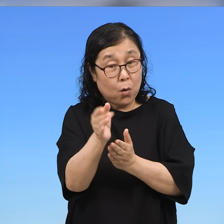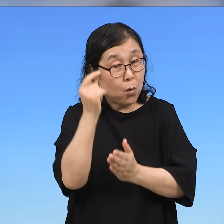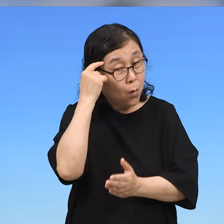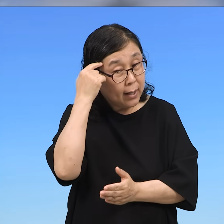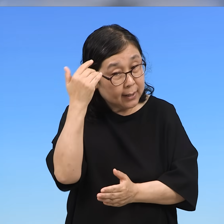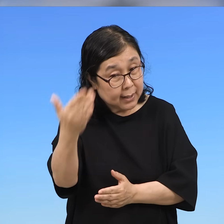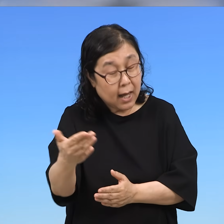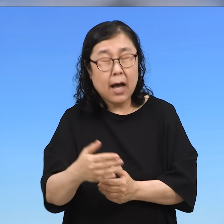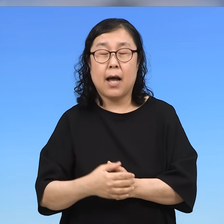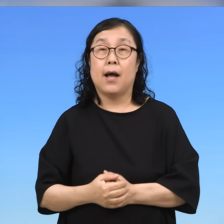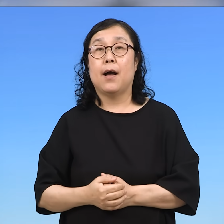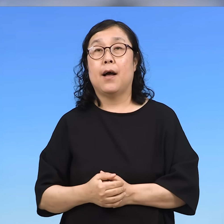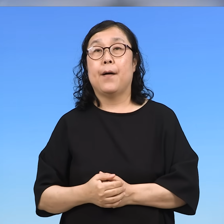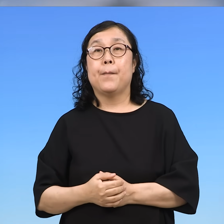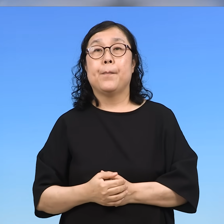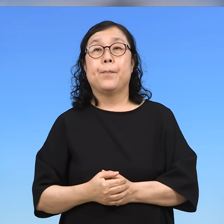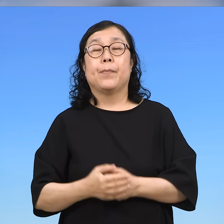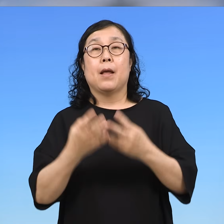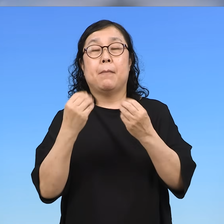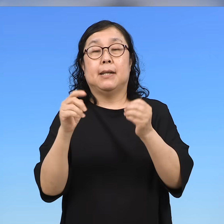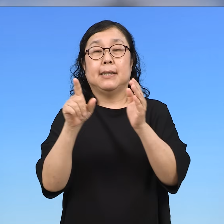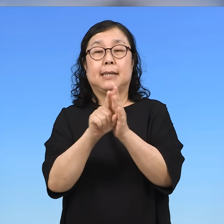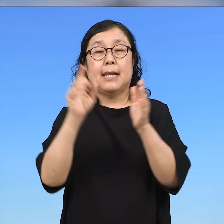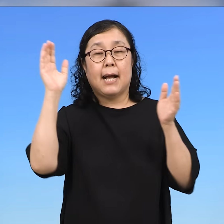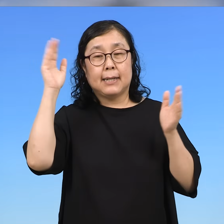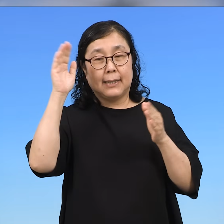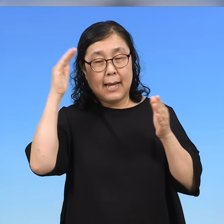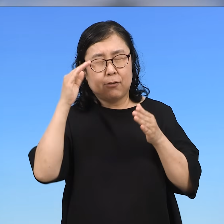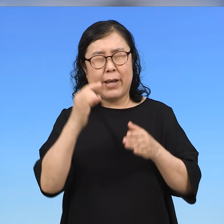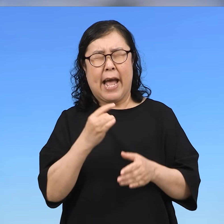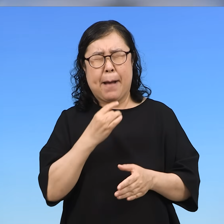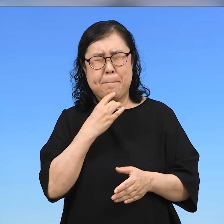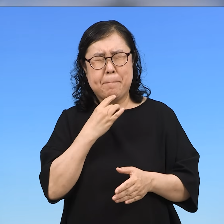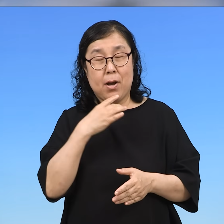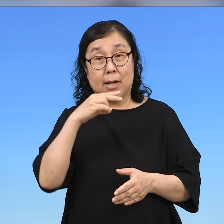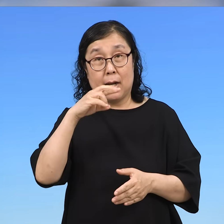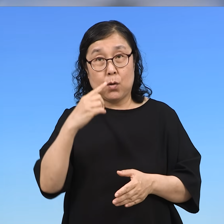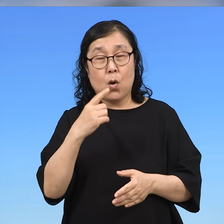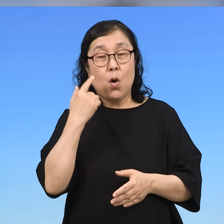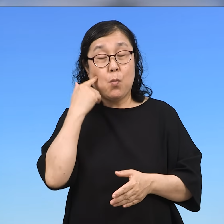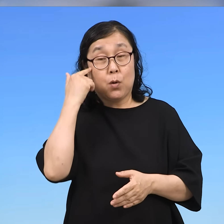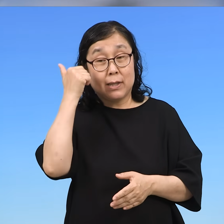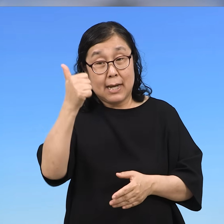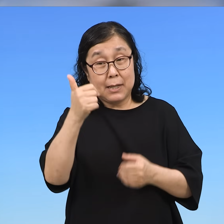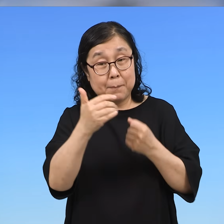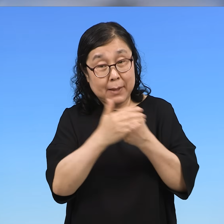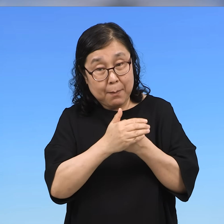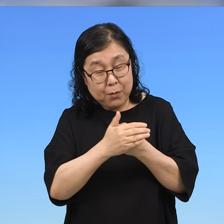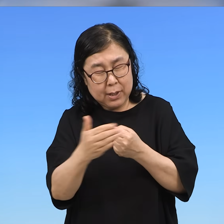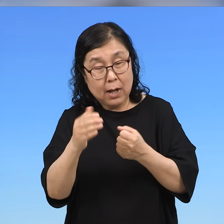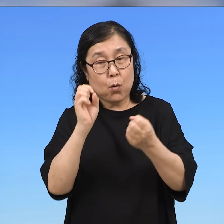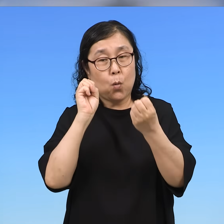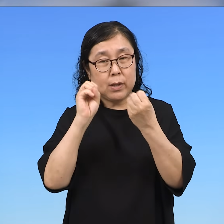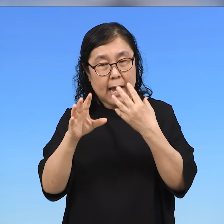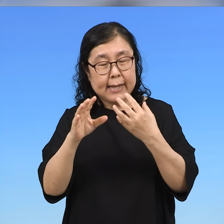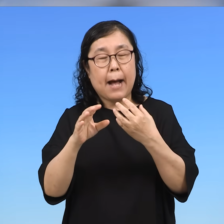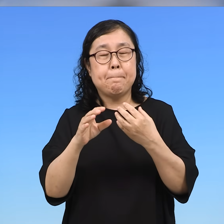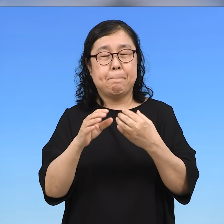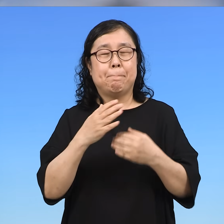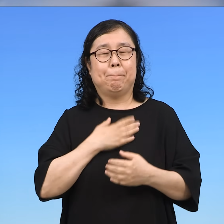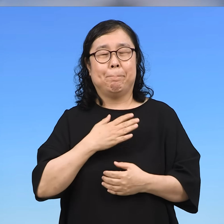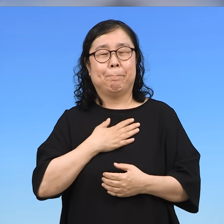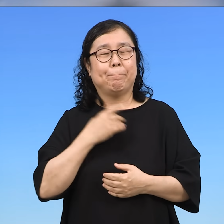자네는 왜 신학교를 갔는가? 많은 그 신학생 중에 딱 한 명만이라도 목사님 때문에요. 그러니까